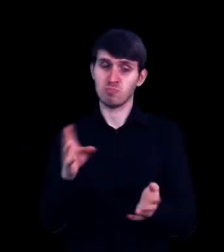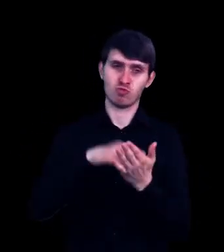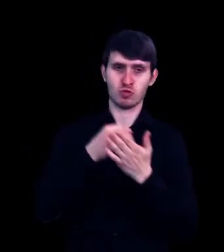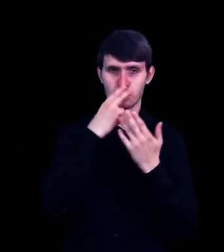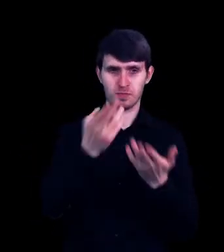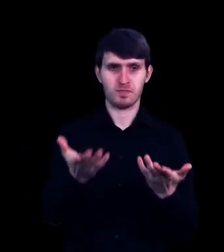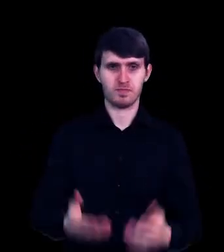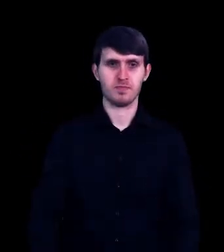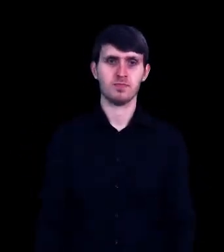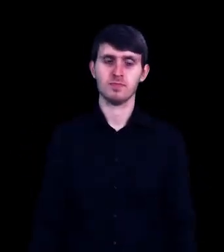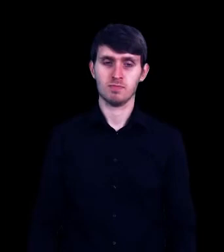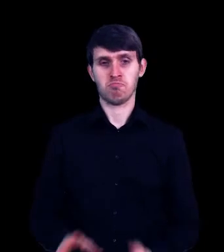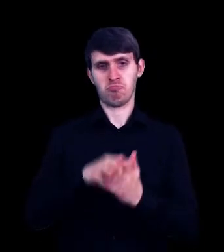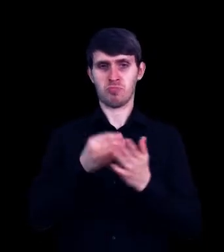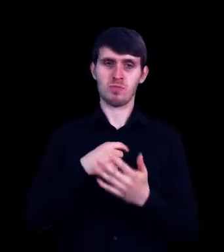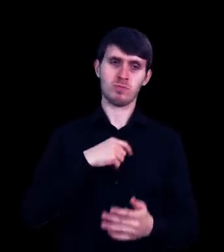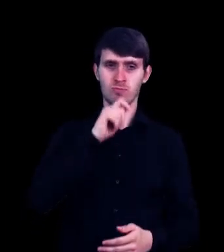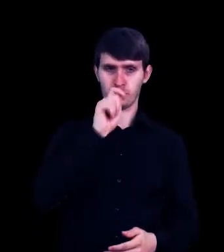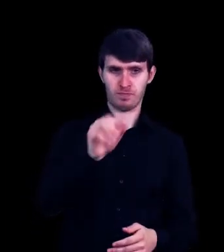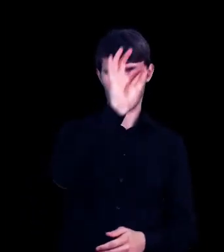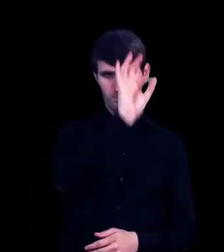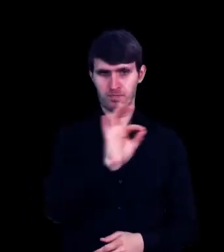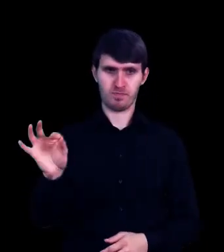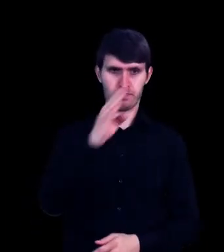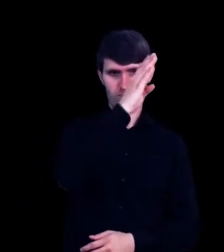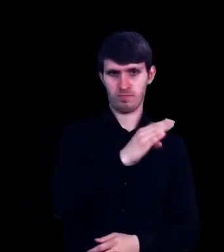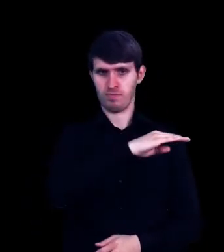Kąt rozwarty to będzie na przykład taki kąt.